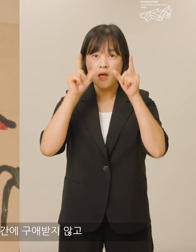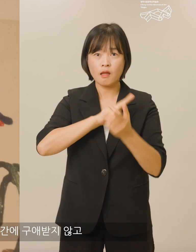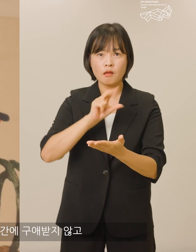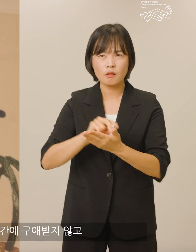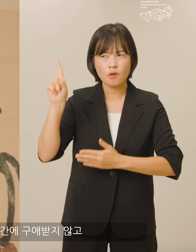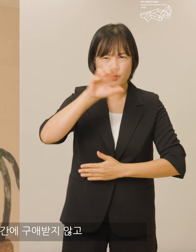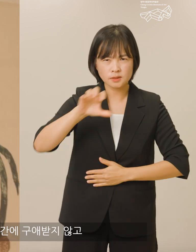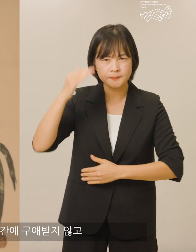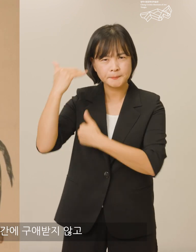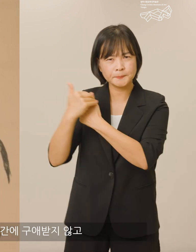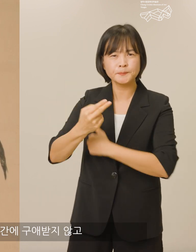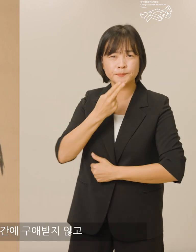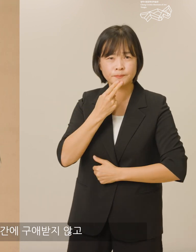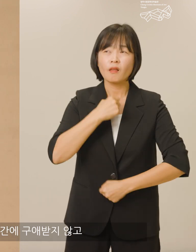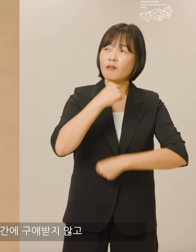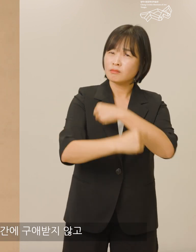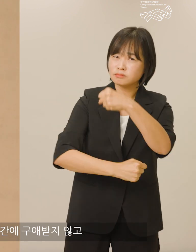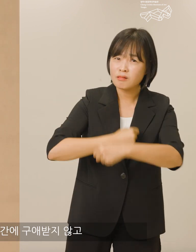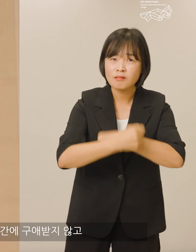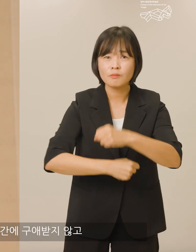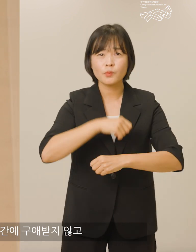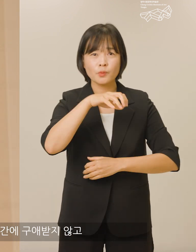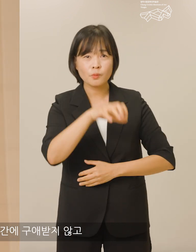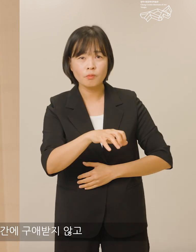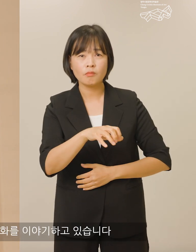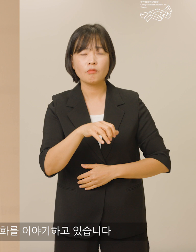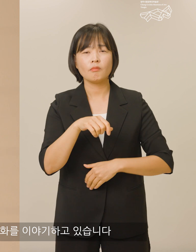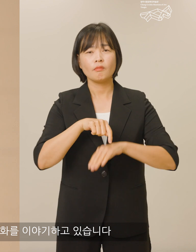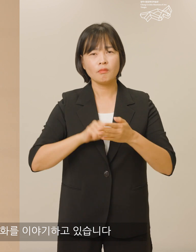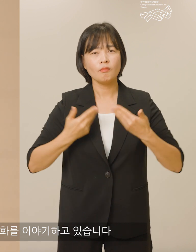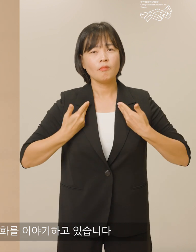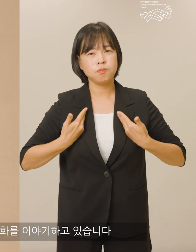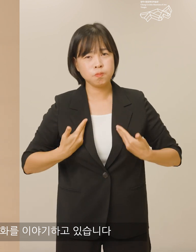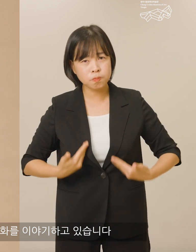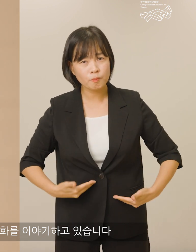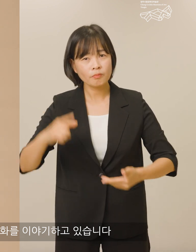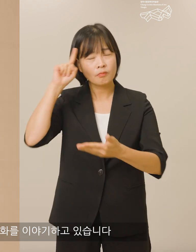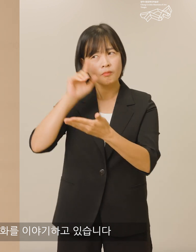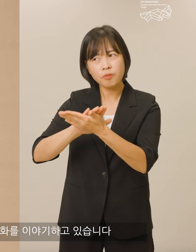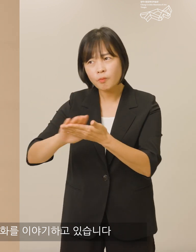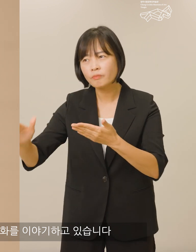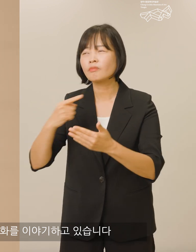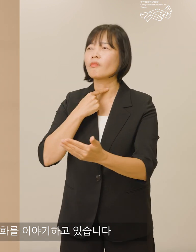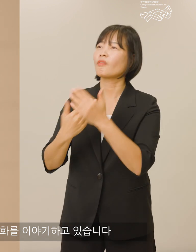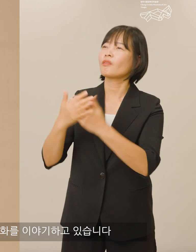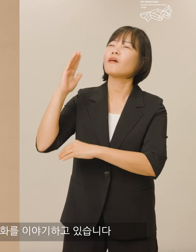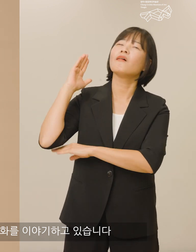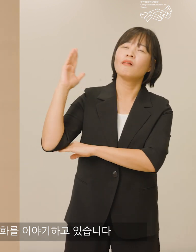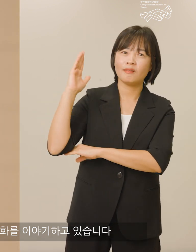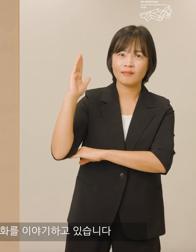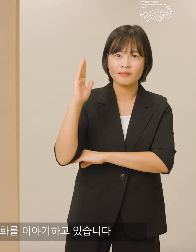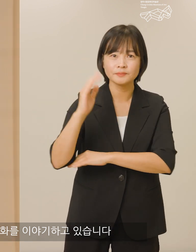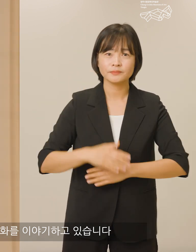화두를 주제로 해서 대상이 있는 공간에 구애받지 않고 참선함으로써 마음의 평화를 경험할 수